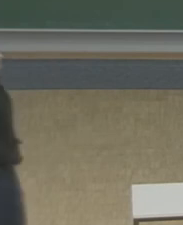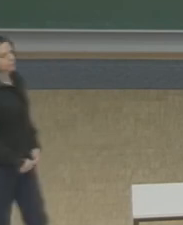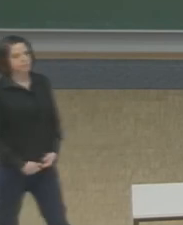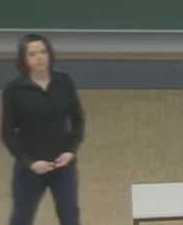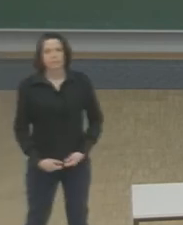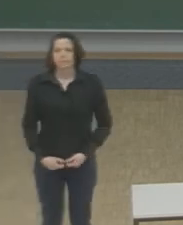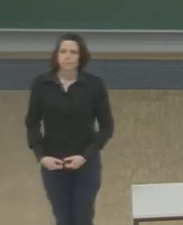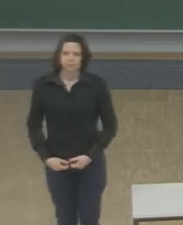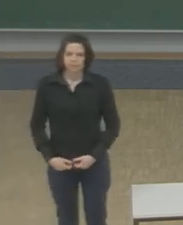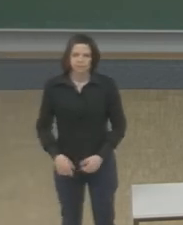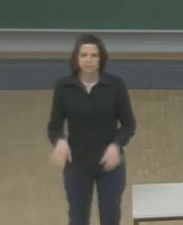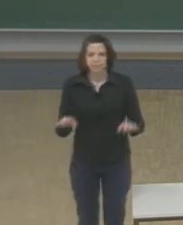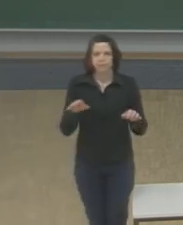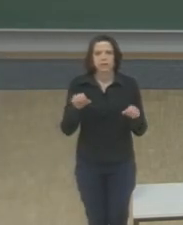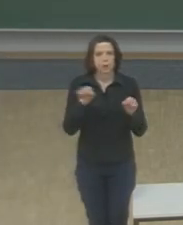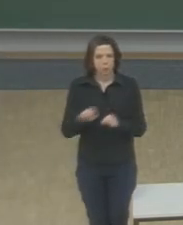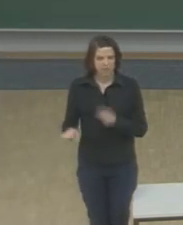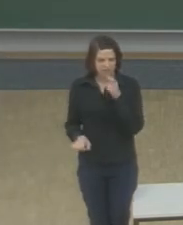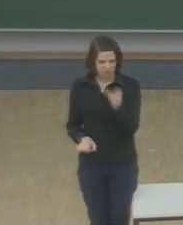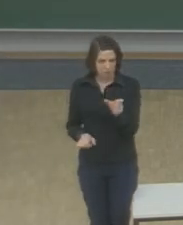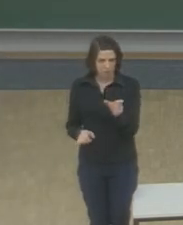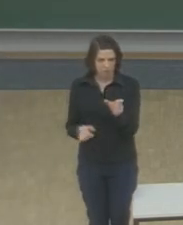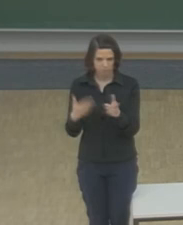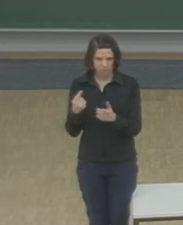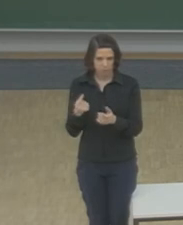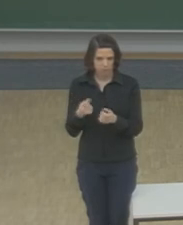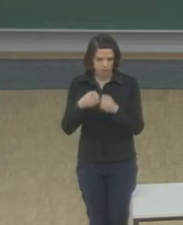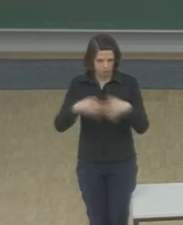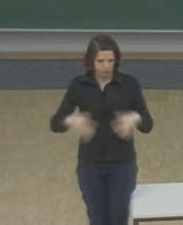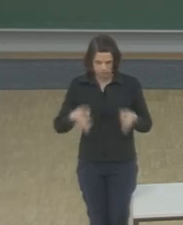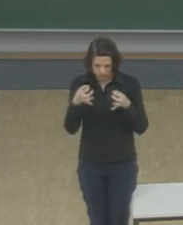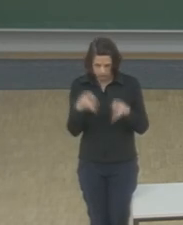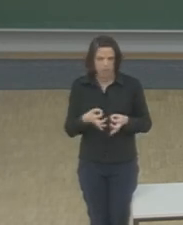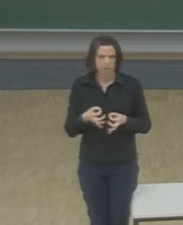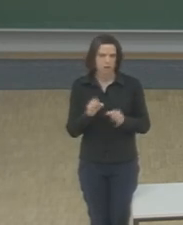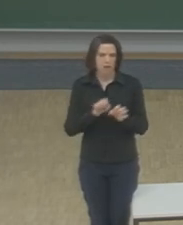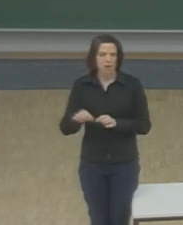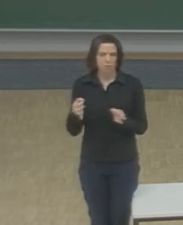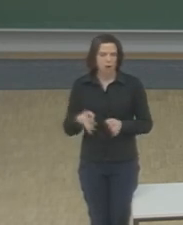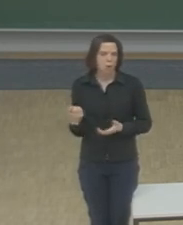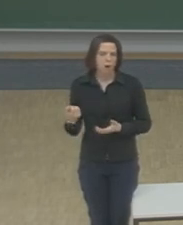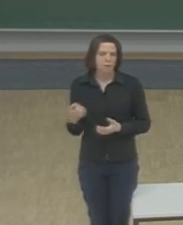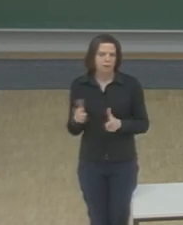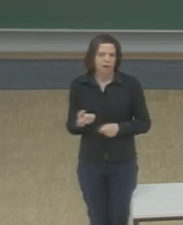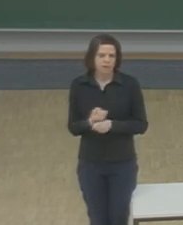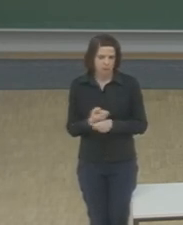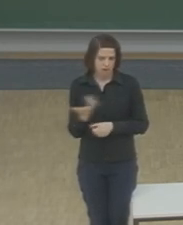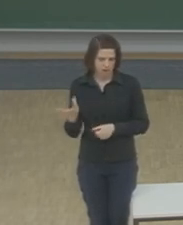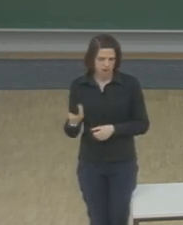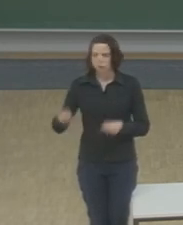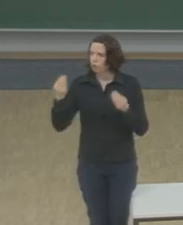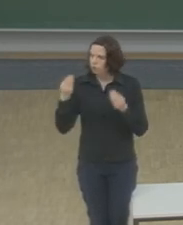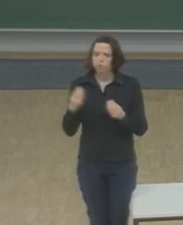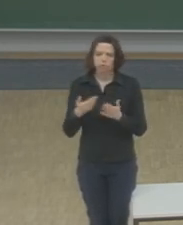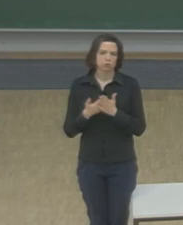Diese bleibt erstaunlich oft aus. Ein prototypisches Beispiel. Sie sehen hier einen Artikel eines hier nicht näher